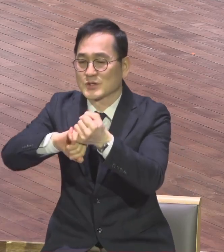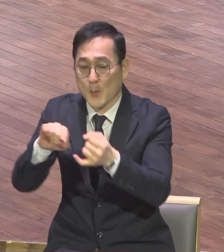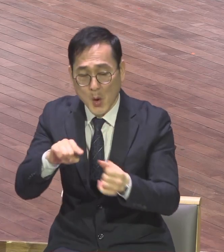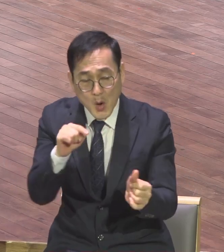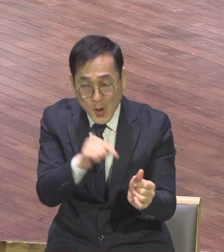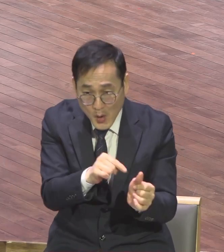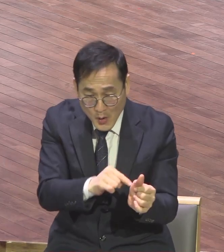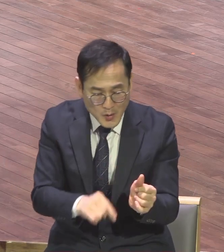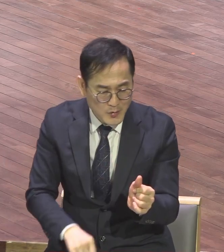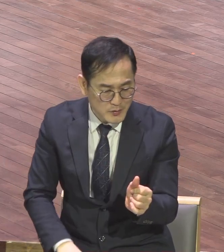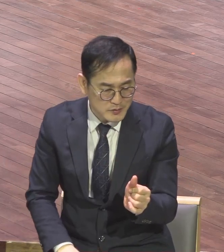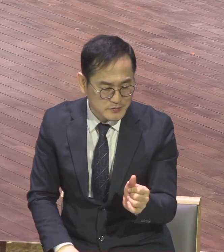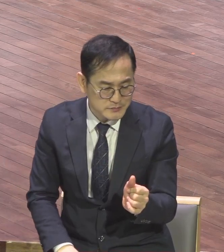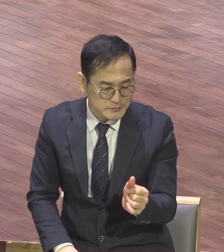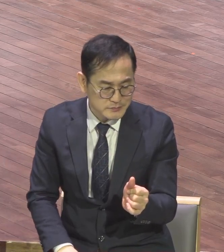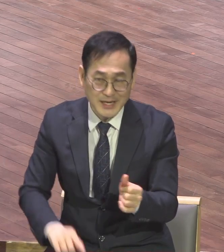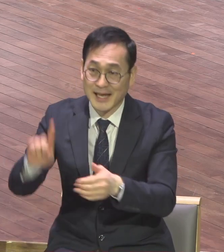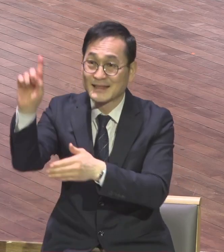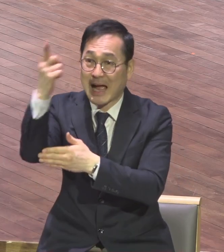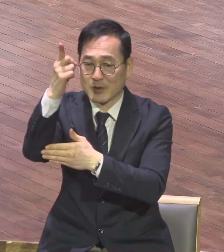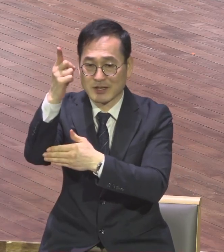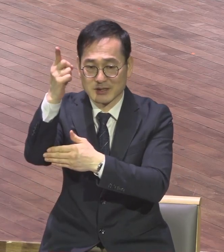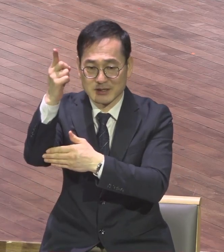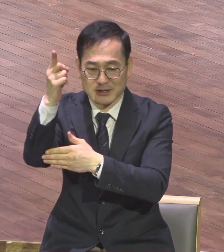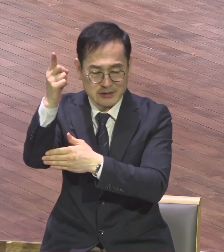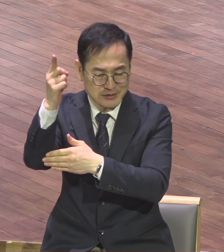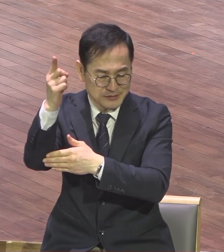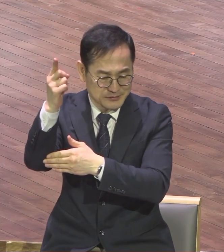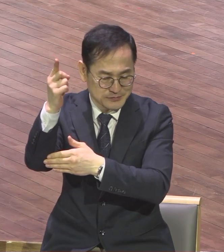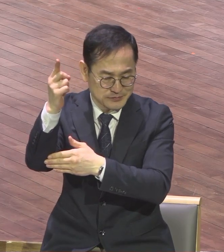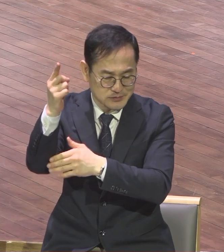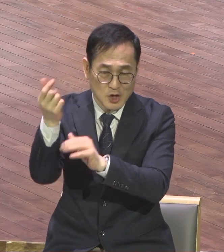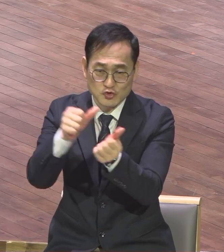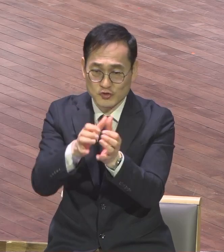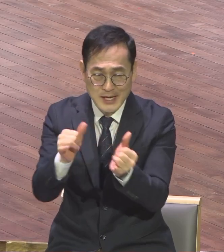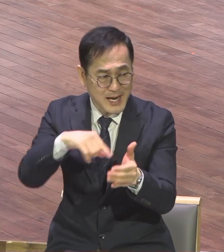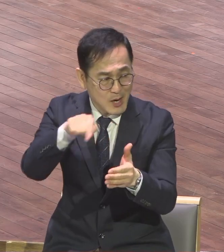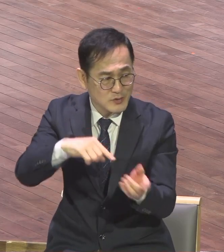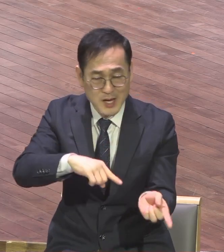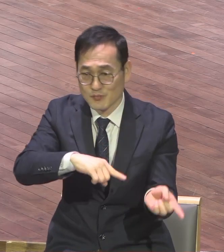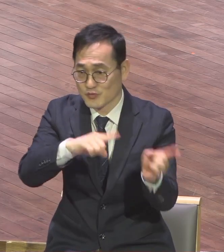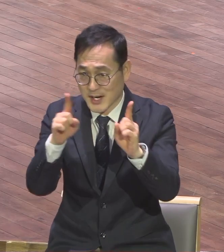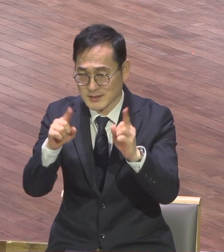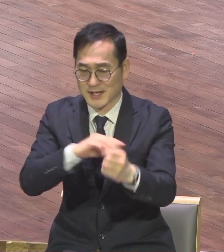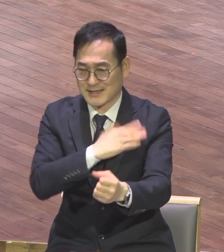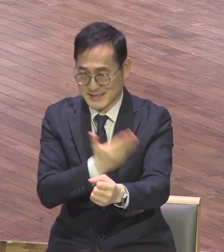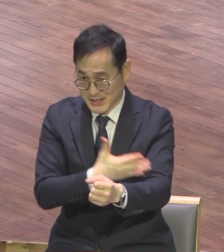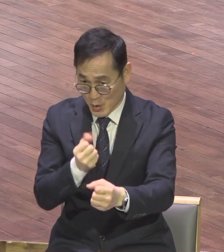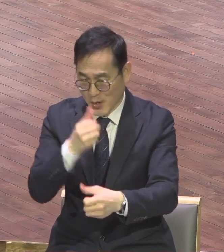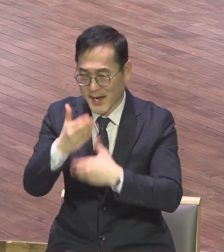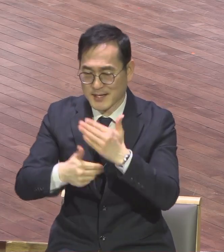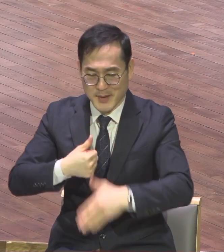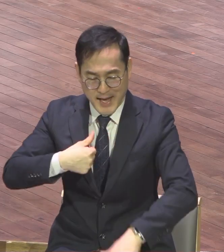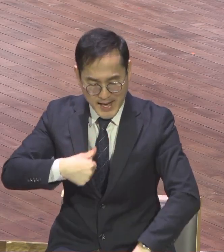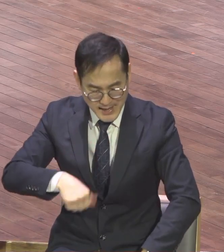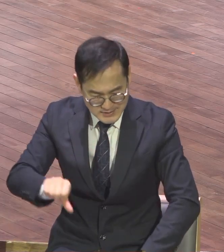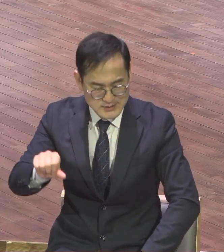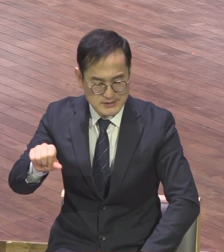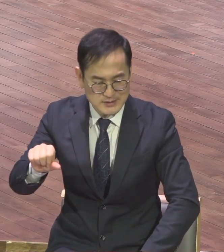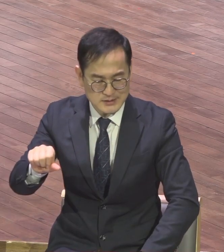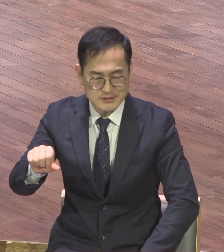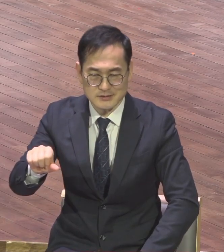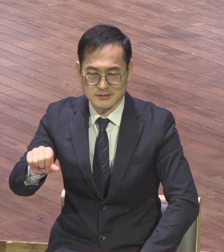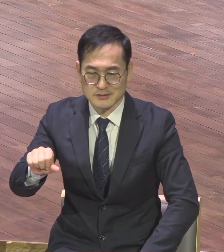아들에 관하여 말하면 육신으로는 다윗을 통해서 나셨고 성결령으로는 죽은 자들 가운데서 부활하사 능력으로 하나님의 아들로 선포되셨으니 곧 우리